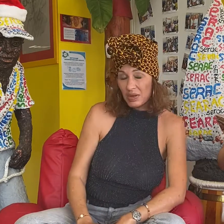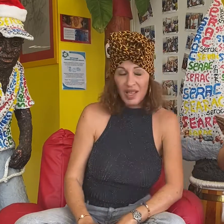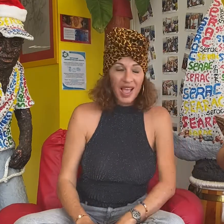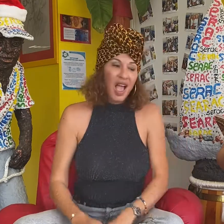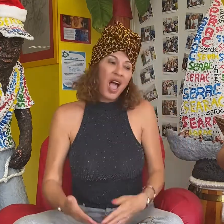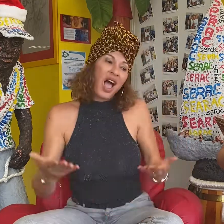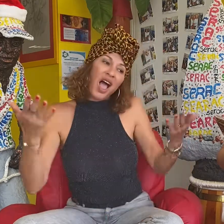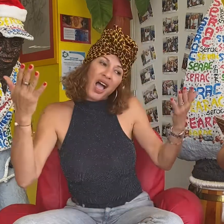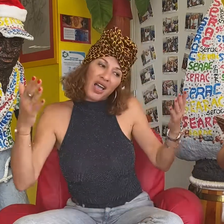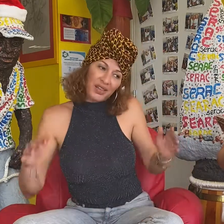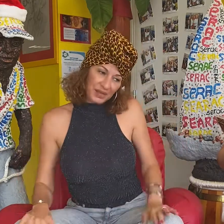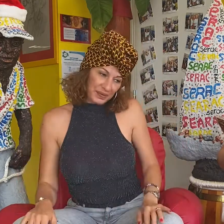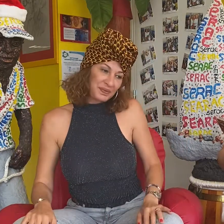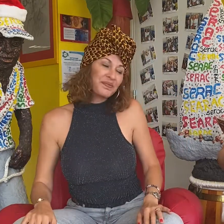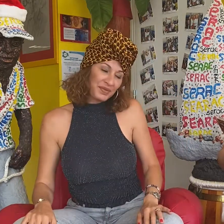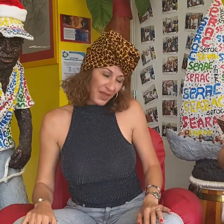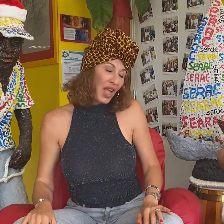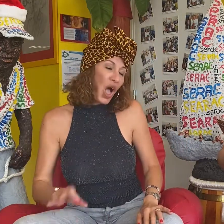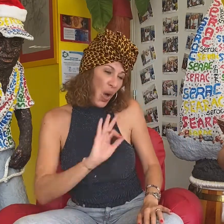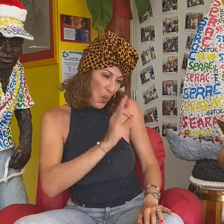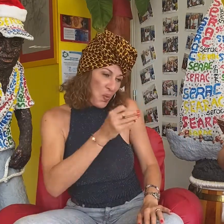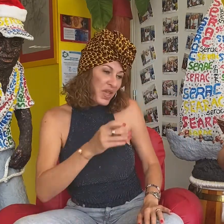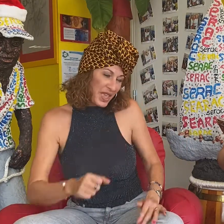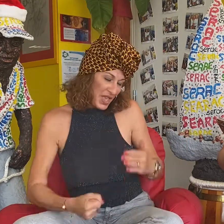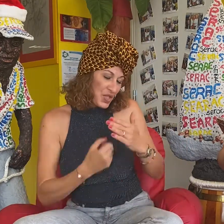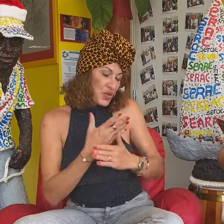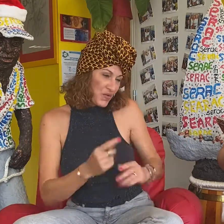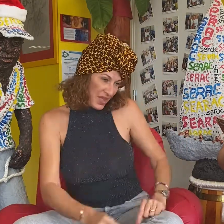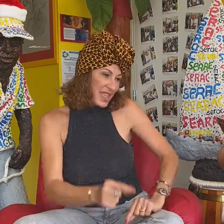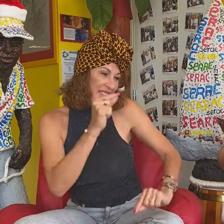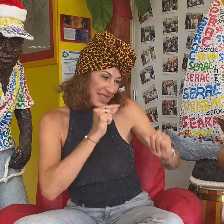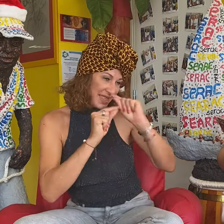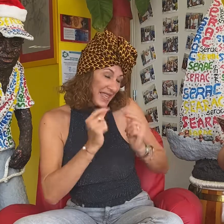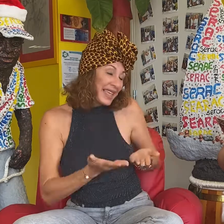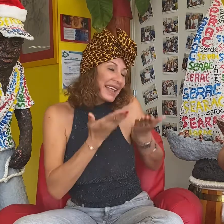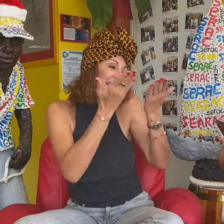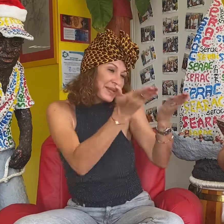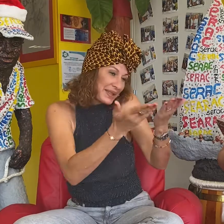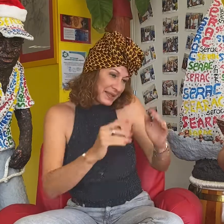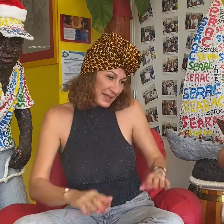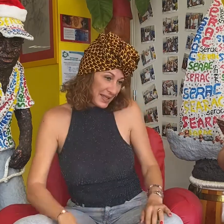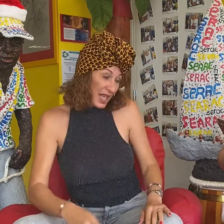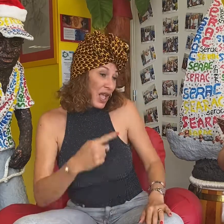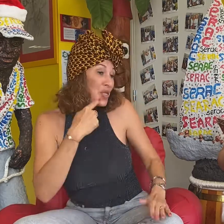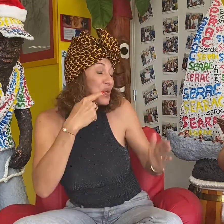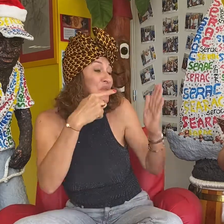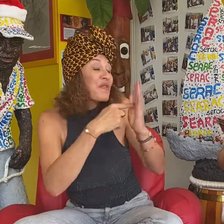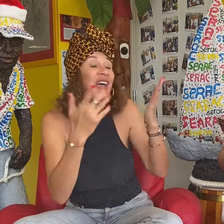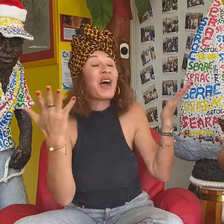Alors je t'apporterai une nouvelle dinette. Que préfères-tu?